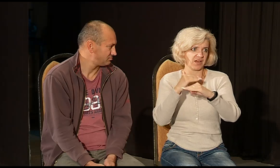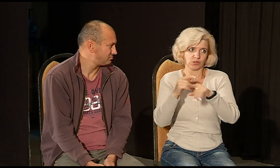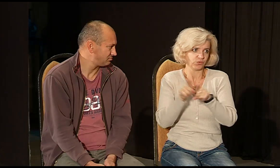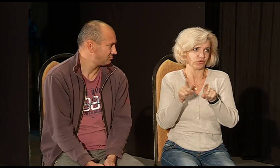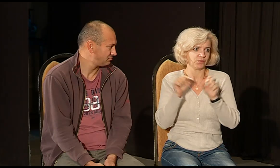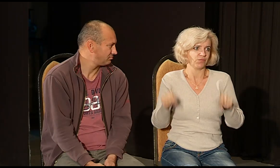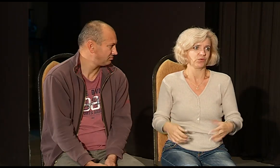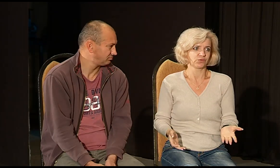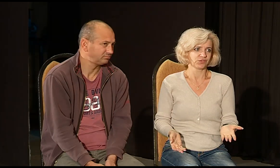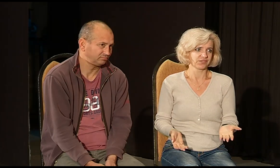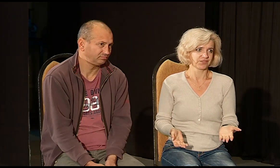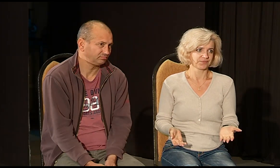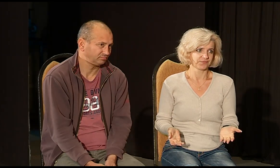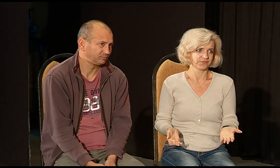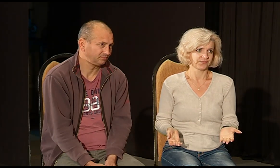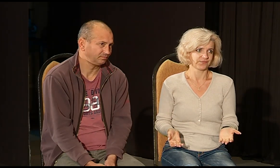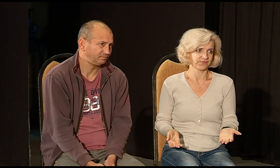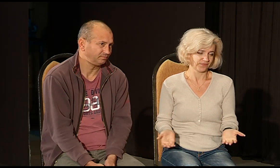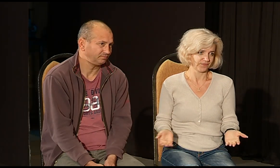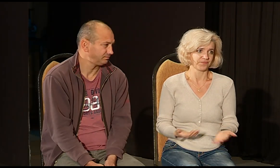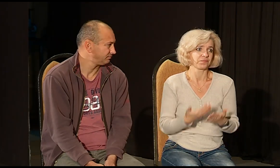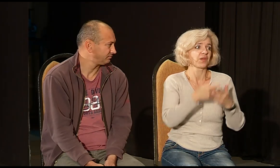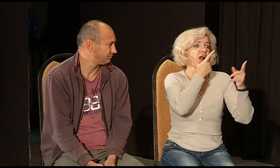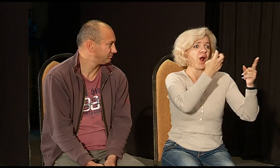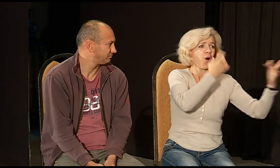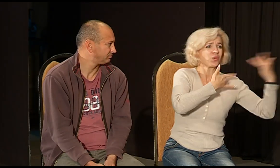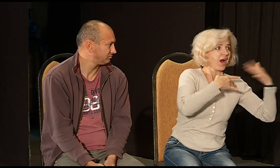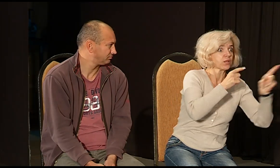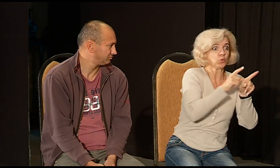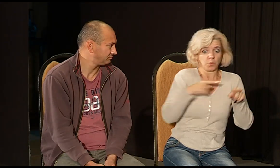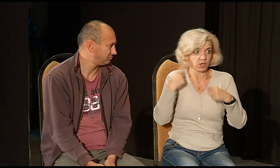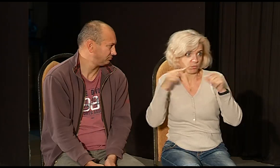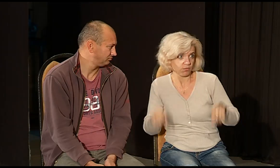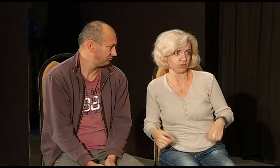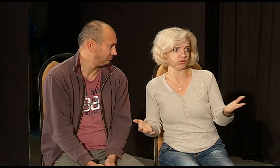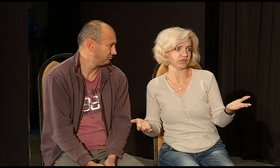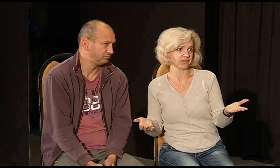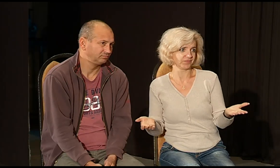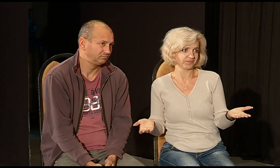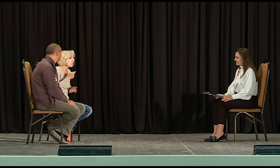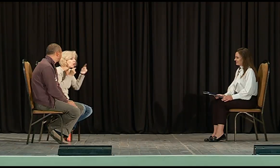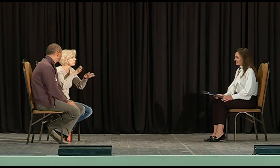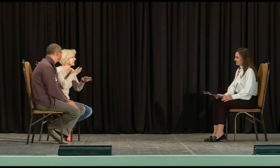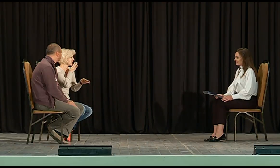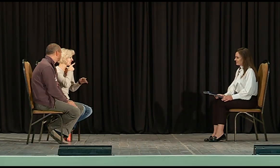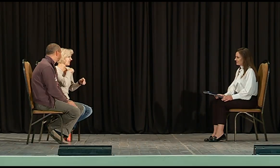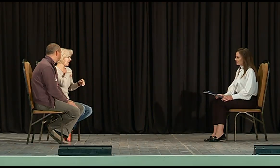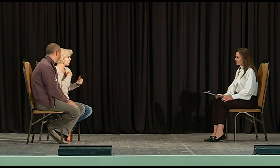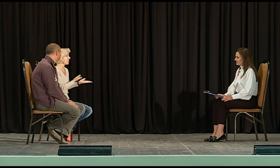aceleași capacități. Noi suntem tot una. Sunt clovni care aud, dar eu sunt clovni care n-aud. Nu trebuie să le fie milă de